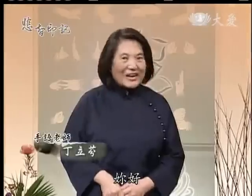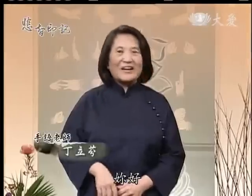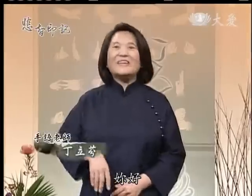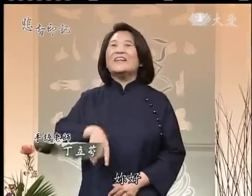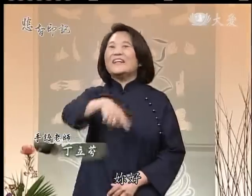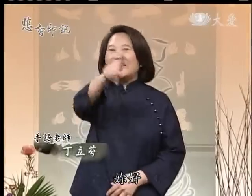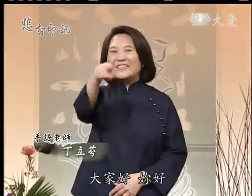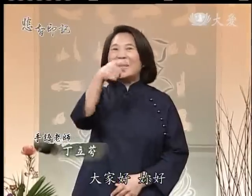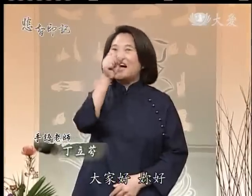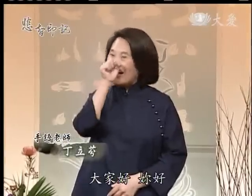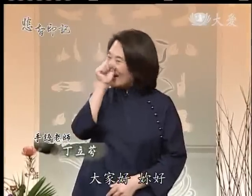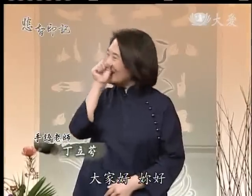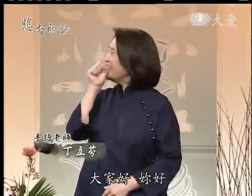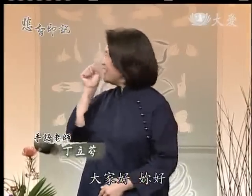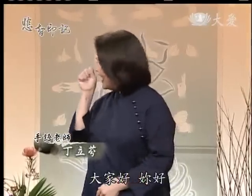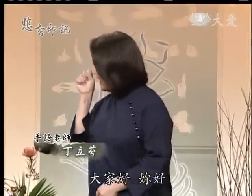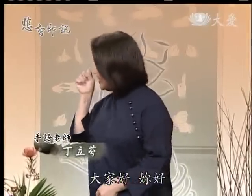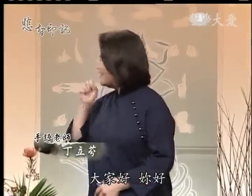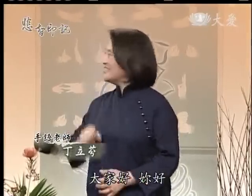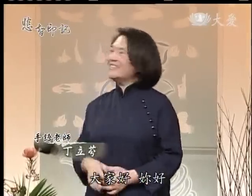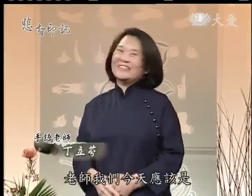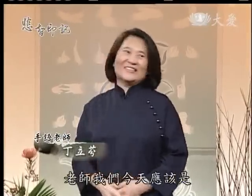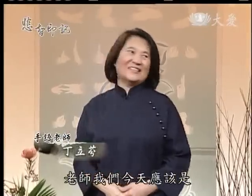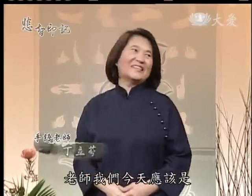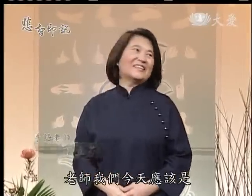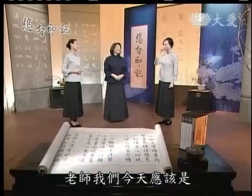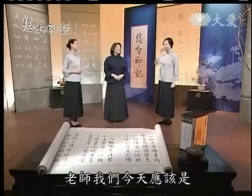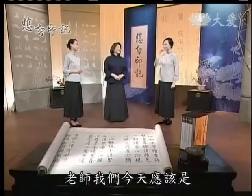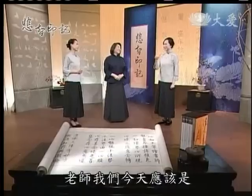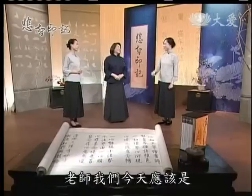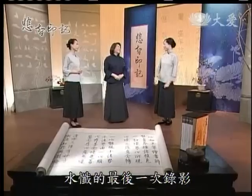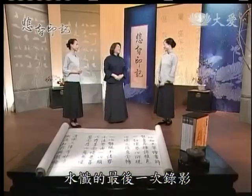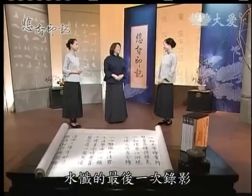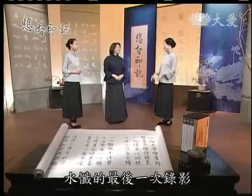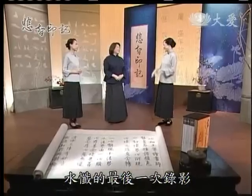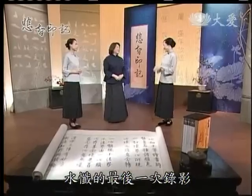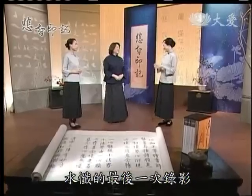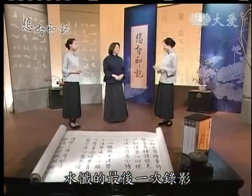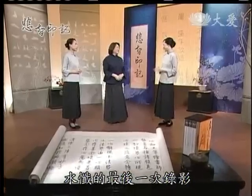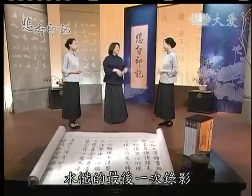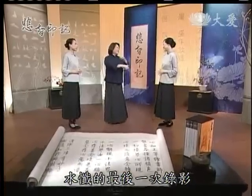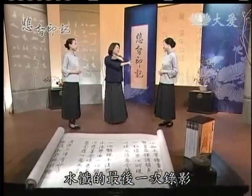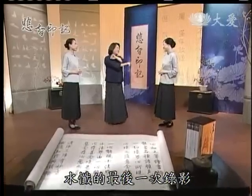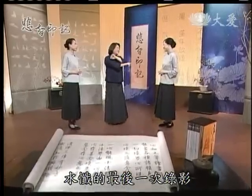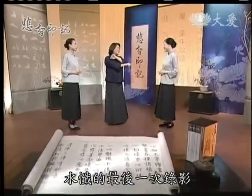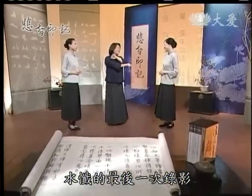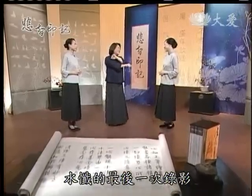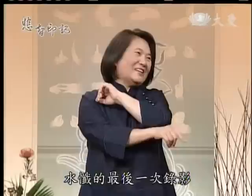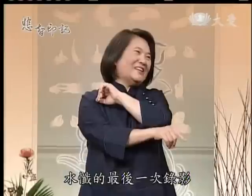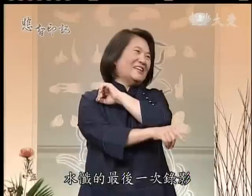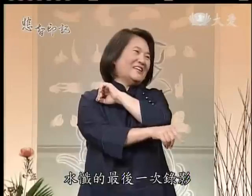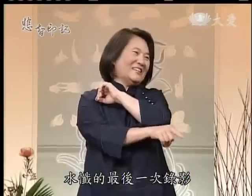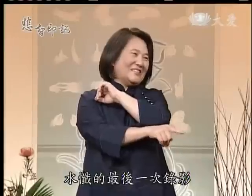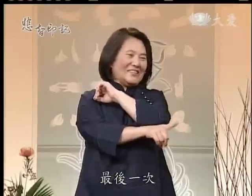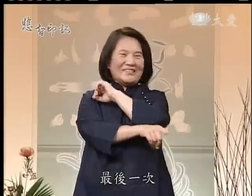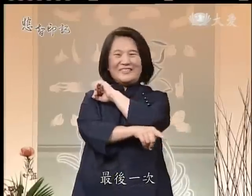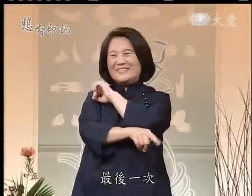师好。 老师好。 大家好。你好， 老师。我们今天应该是水灿的最后一次录影。